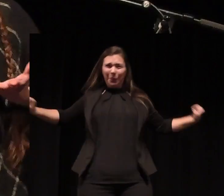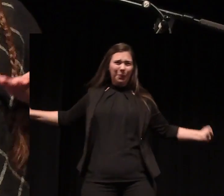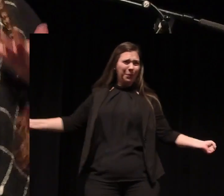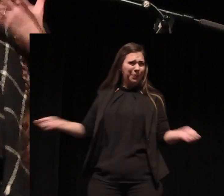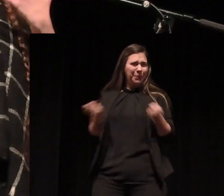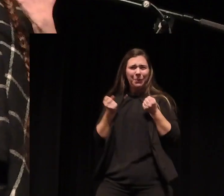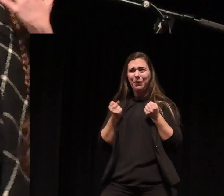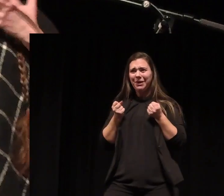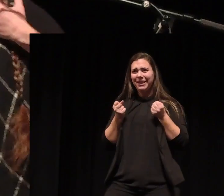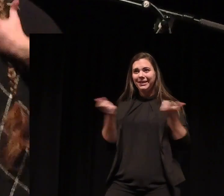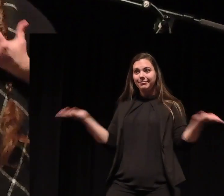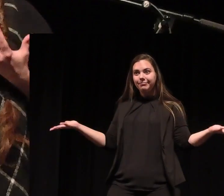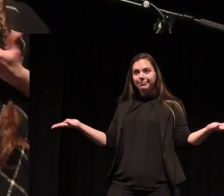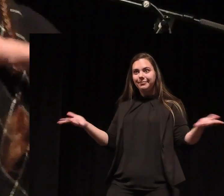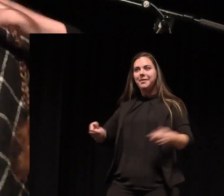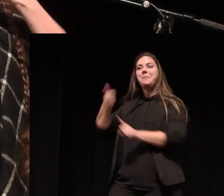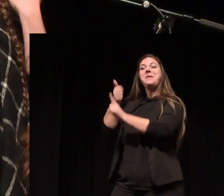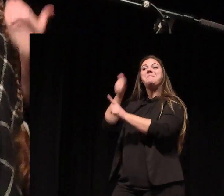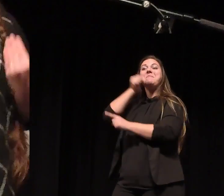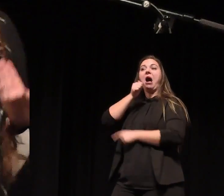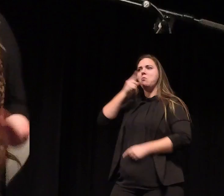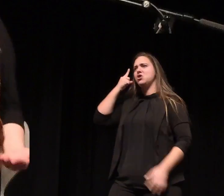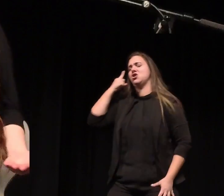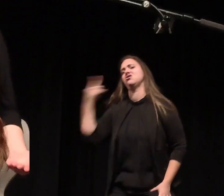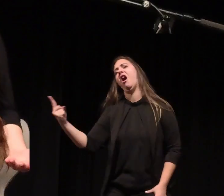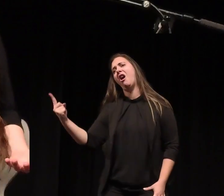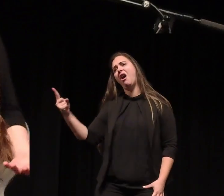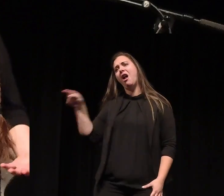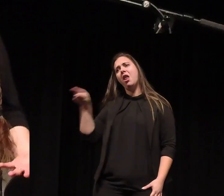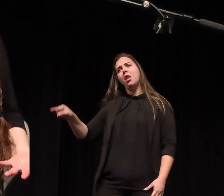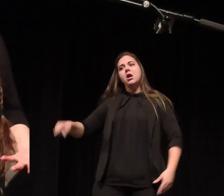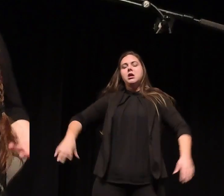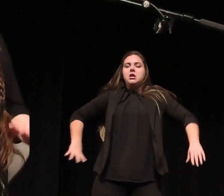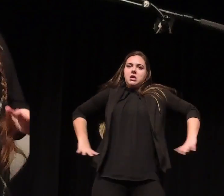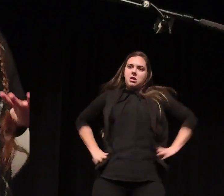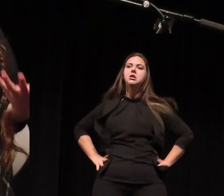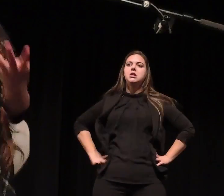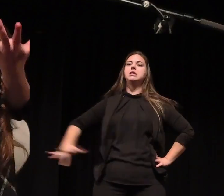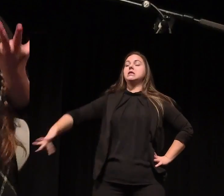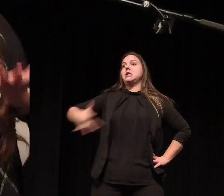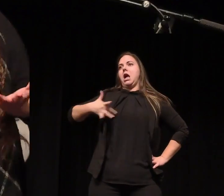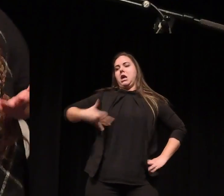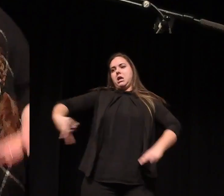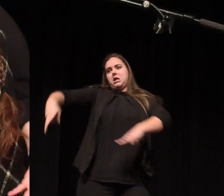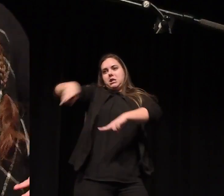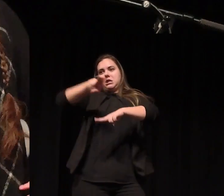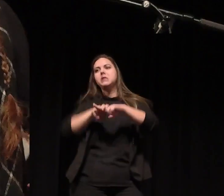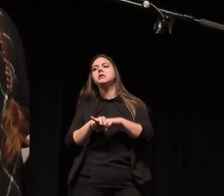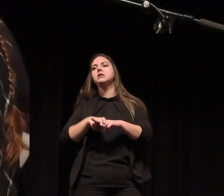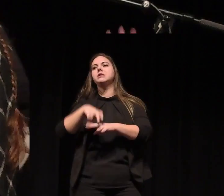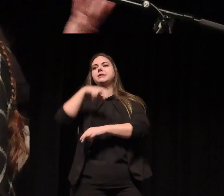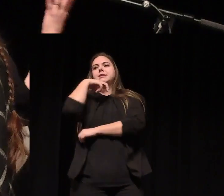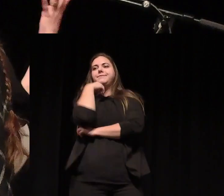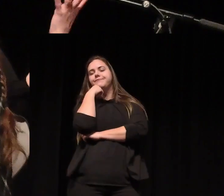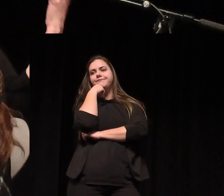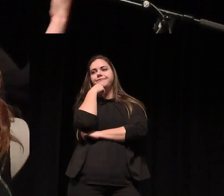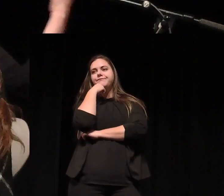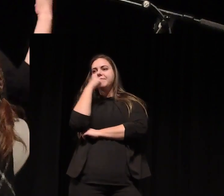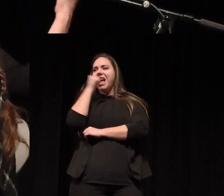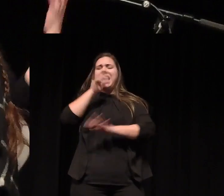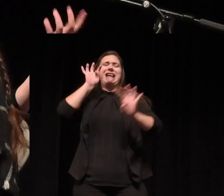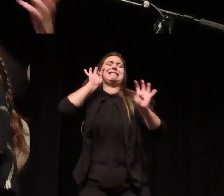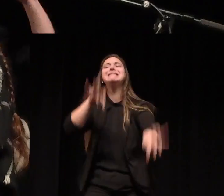seule. Alors un jour, elle se trouvait assise en avant de la maison de Monsieur Trop-Net à pleurer, puis à dire « Est-ce qu'il